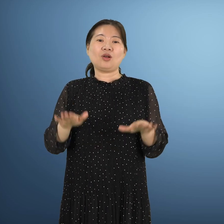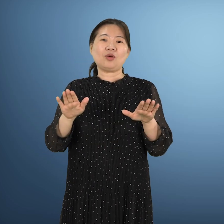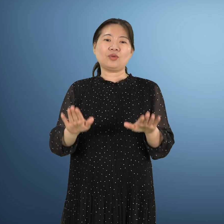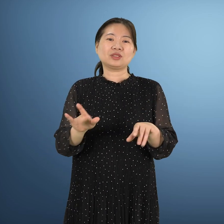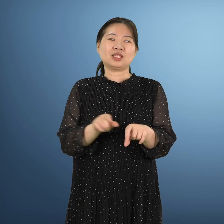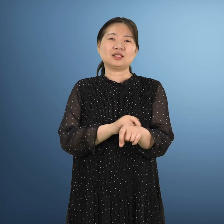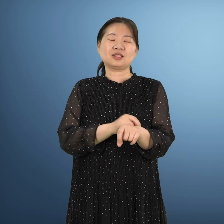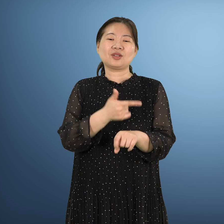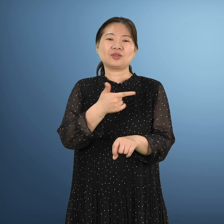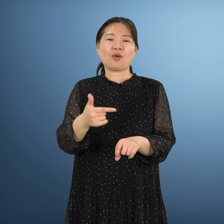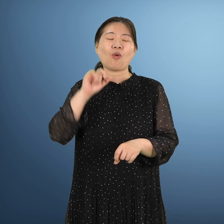오늘 특히 너무 어려운 말씀.